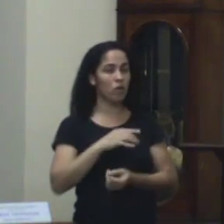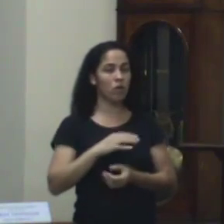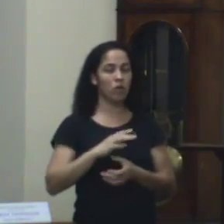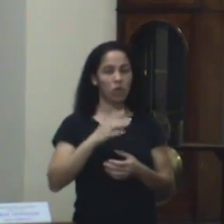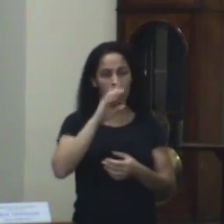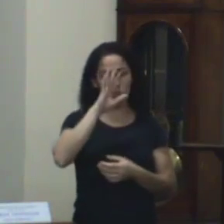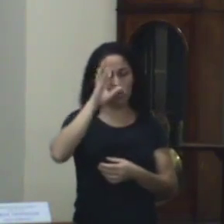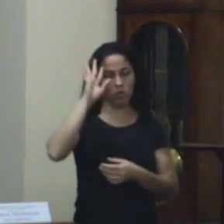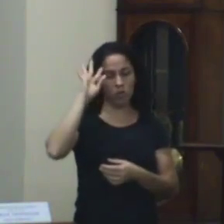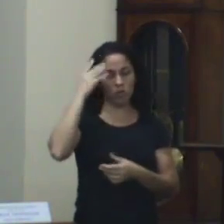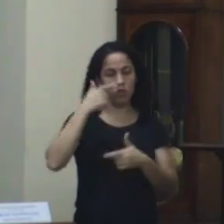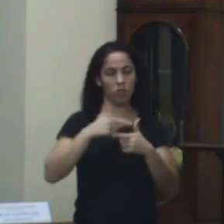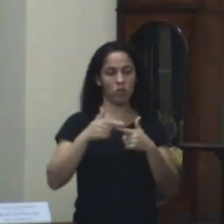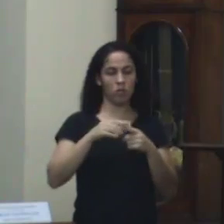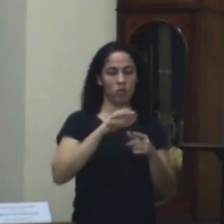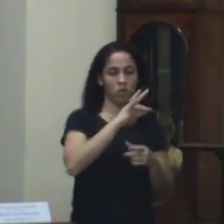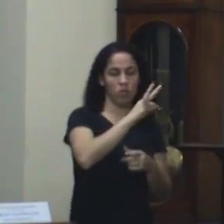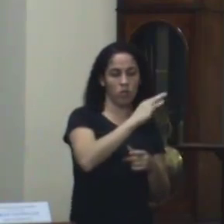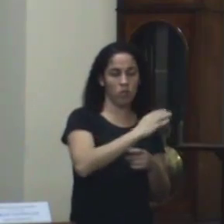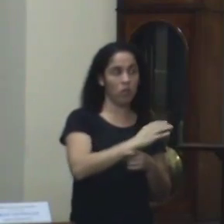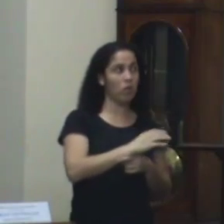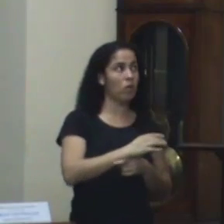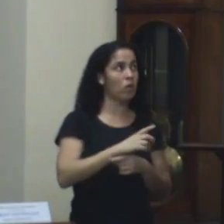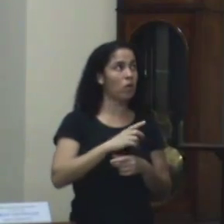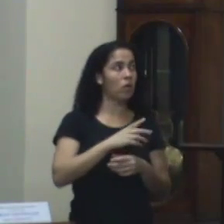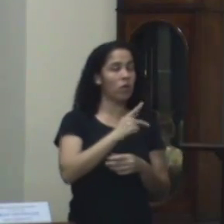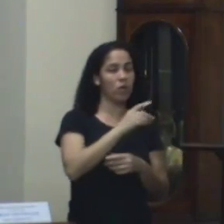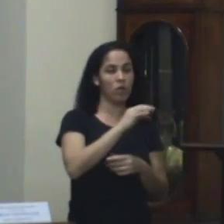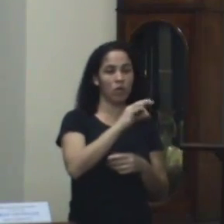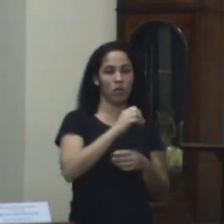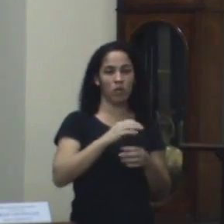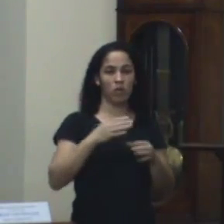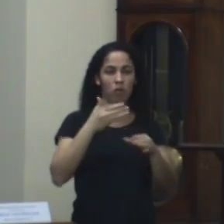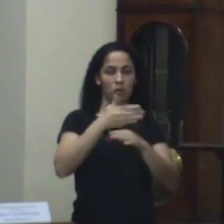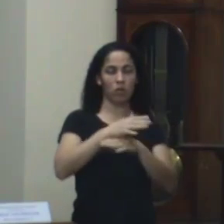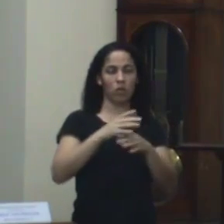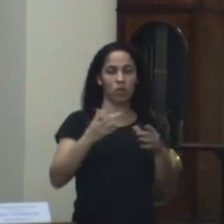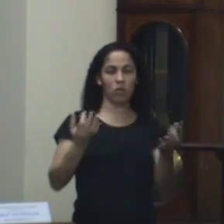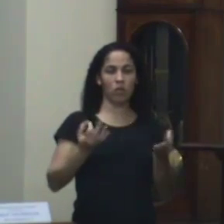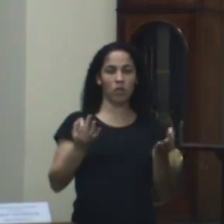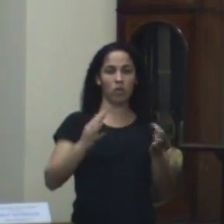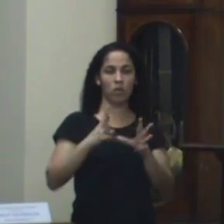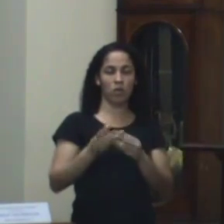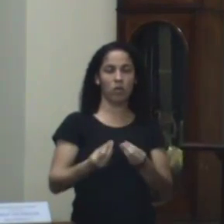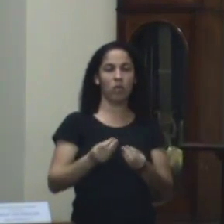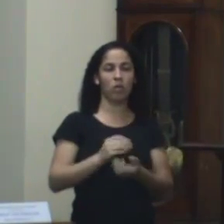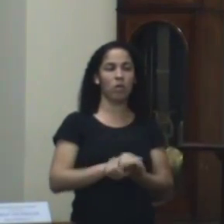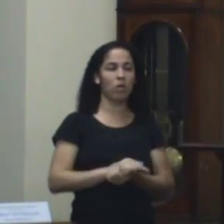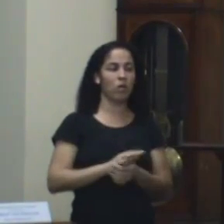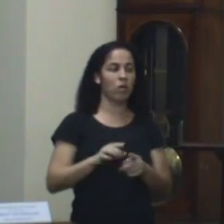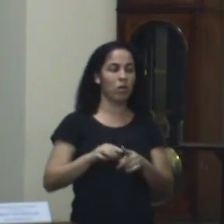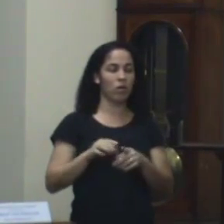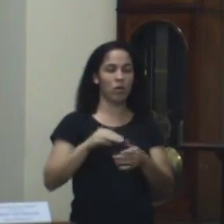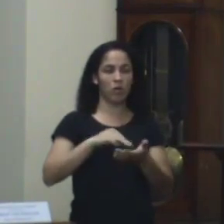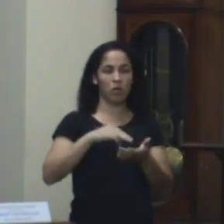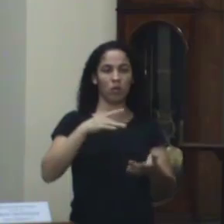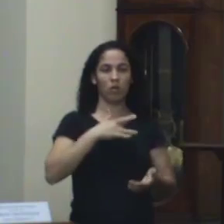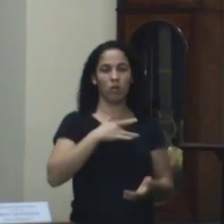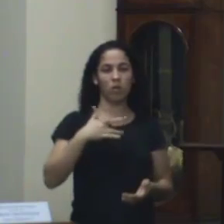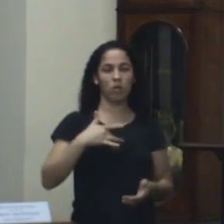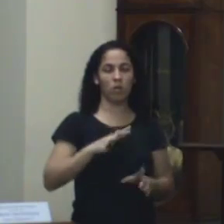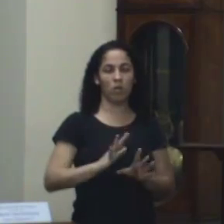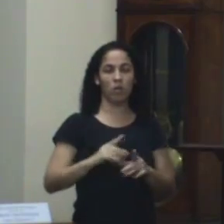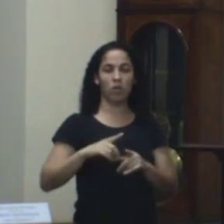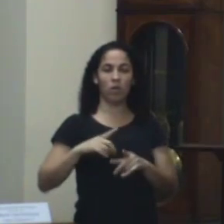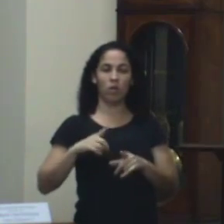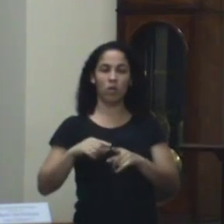uma solução que atendesse tanto o lado técnico, você tem um posto lá nos faladores dentro dos padrões do Ministério da Saúde, mas também